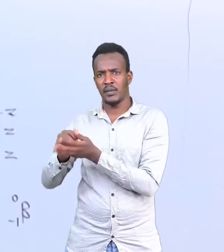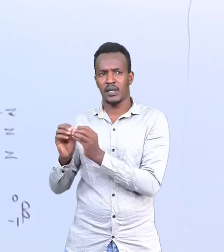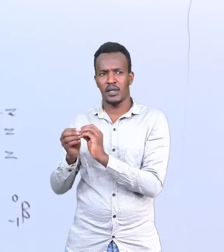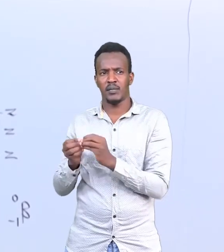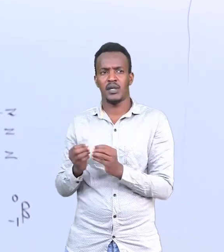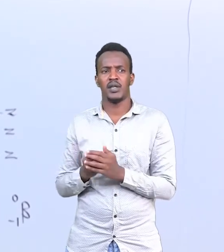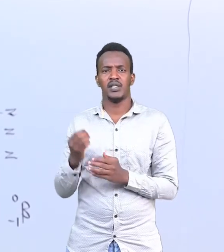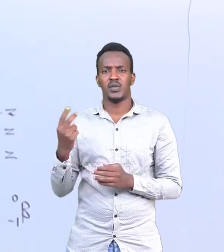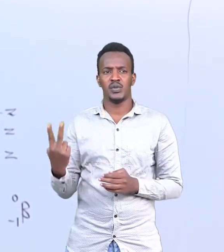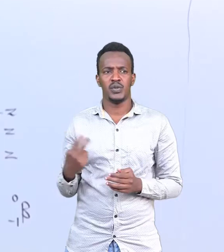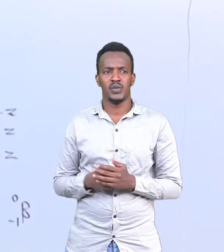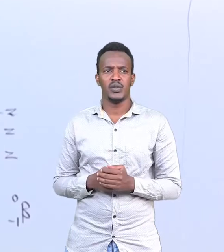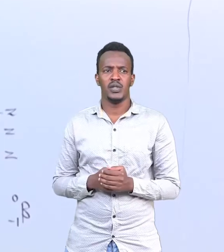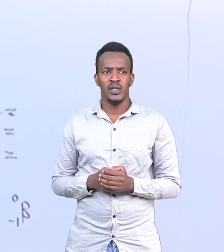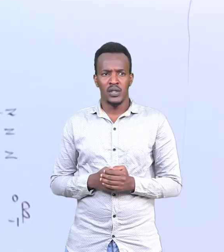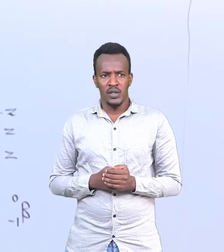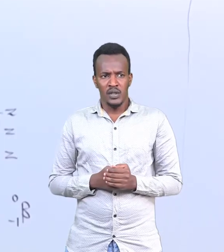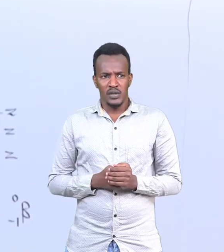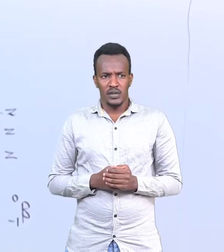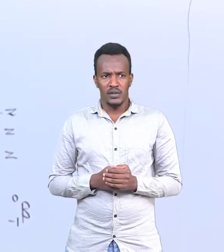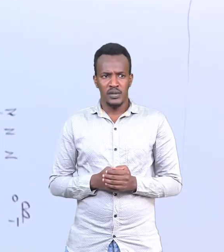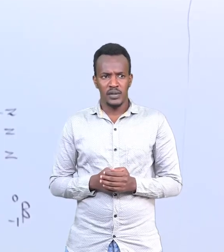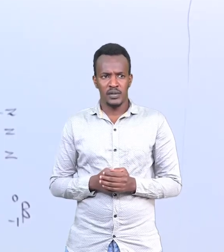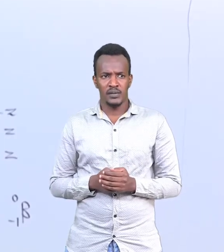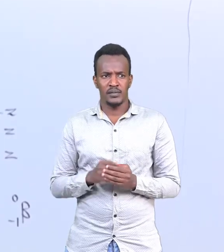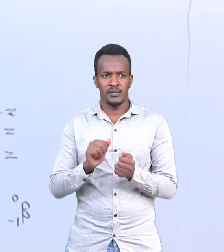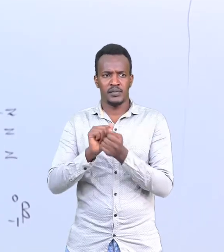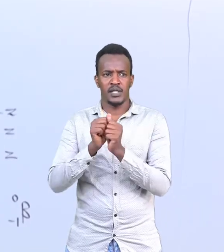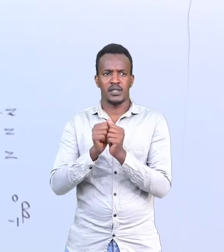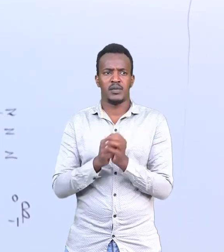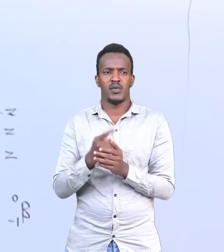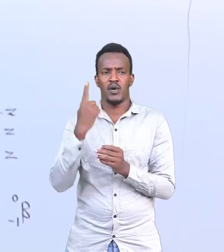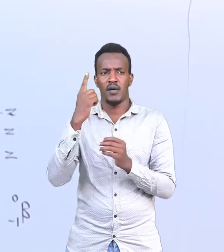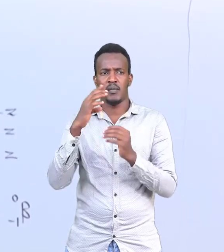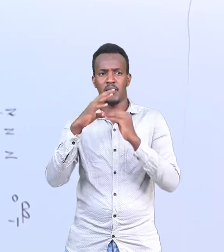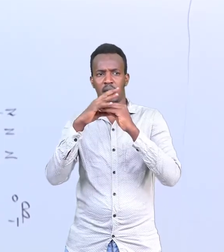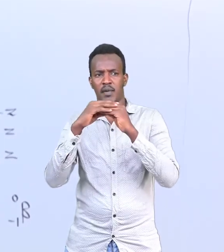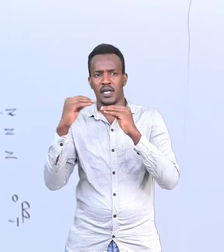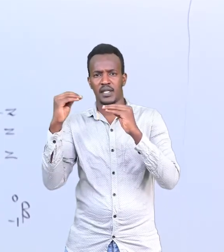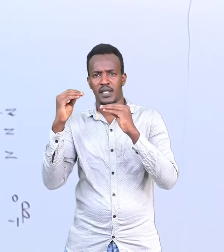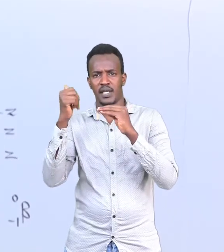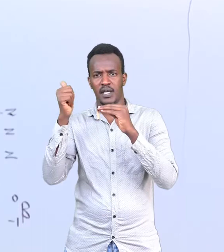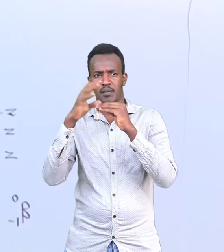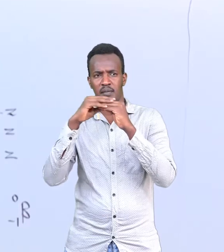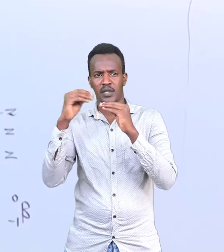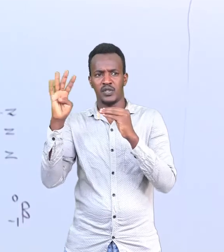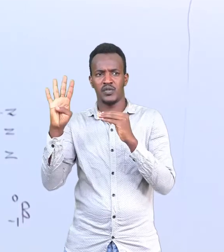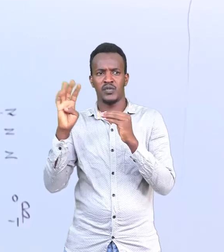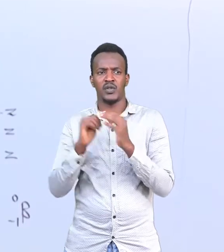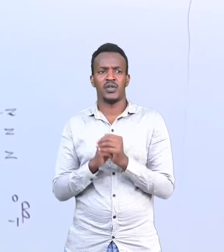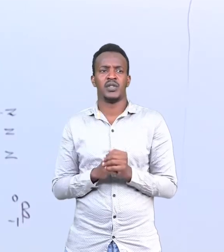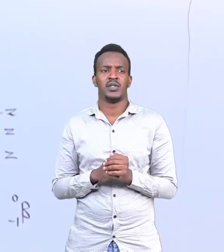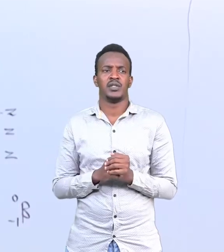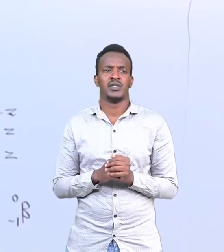muxuu noqonayaa mass number-kiisa atomic number-kiisa mass number-kiisu waa a minus 4 4 kaas ay la tagtay alphadu ayaa laga